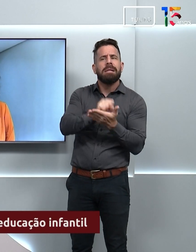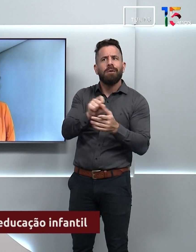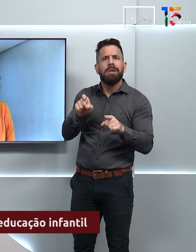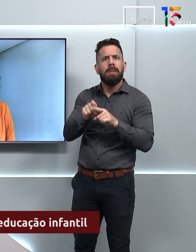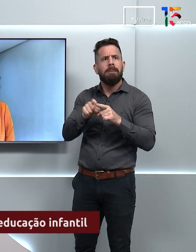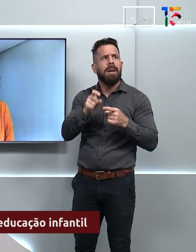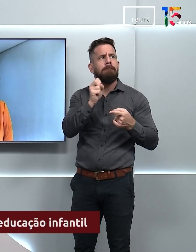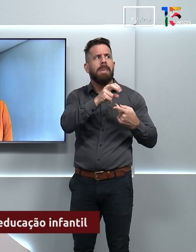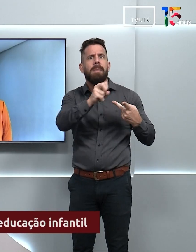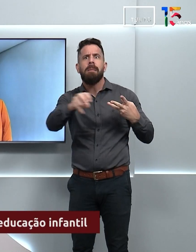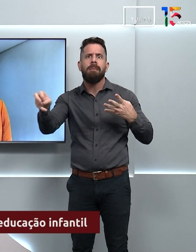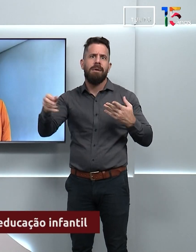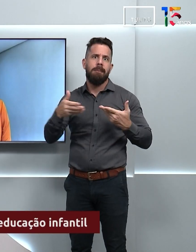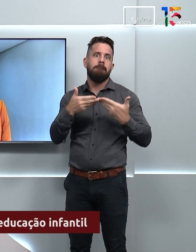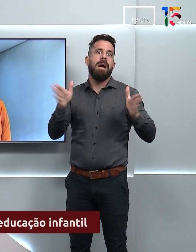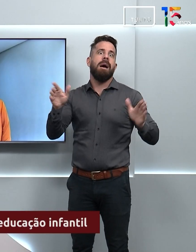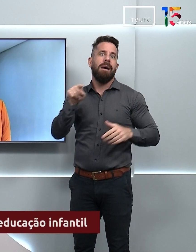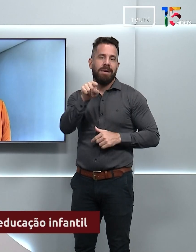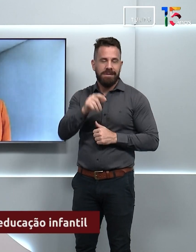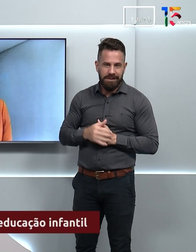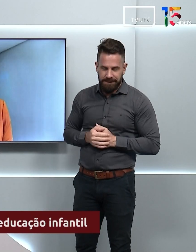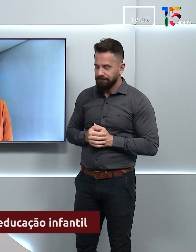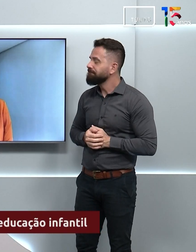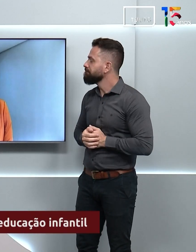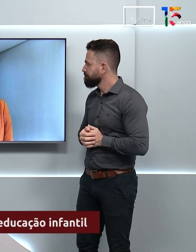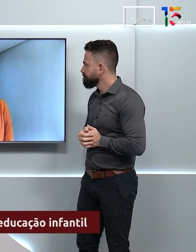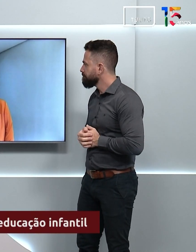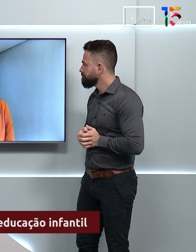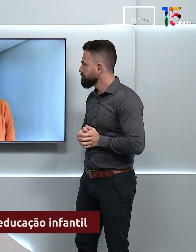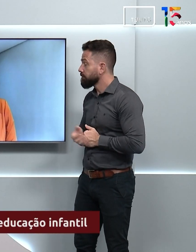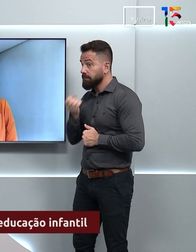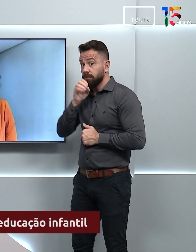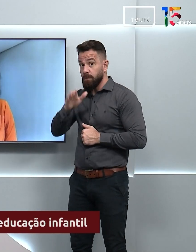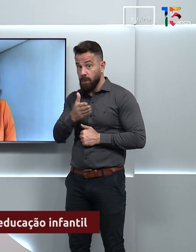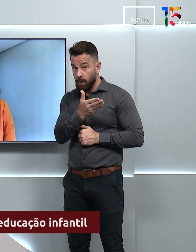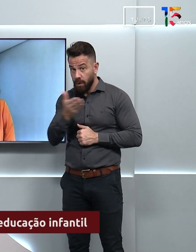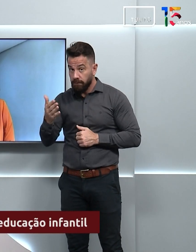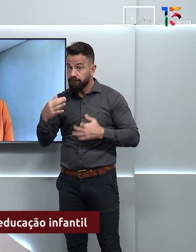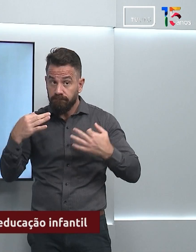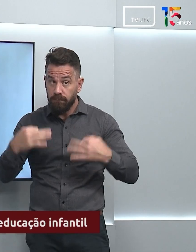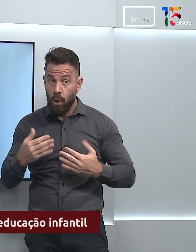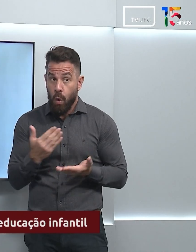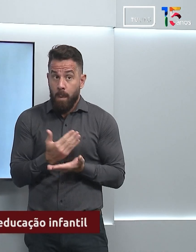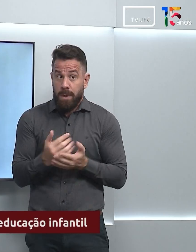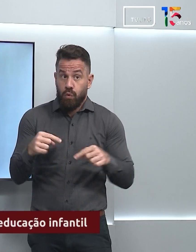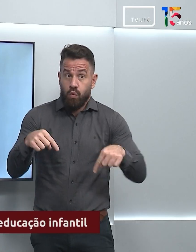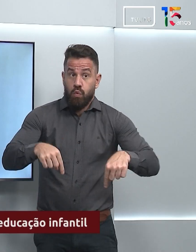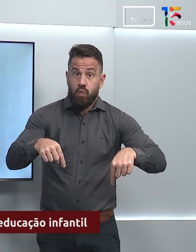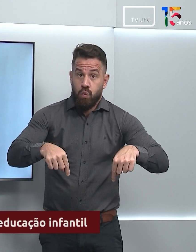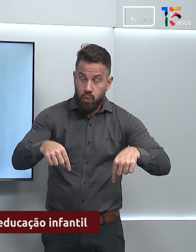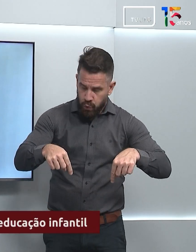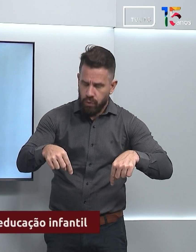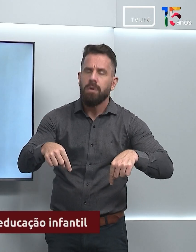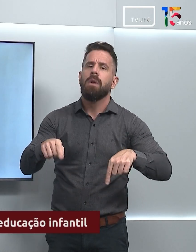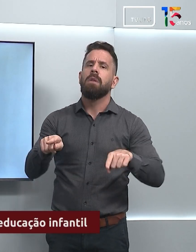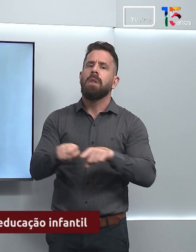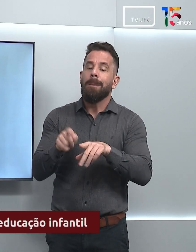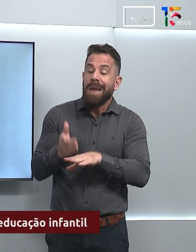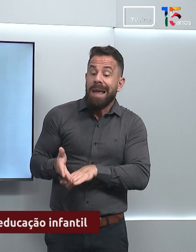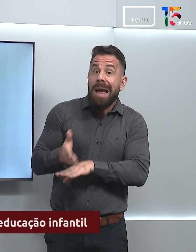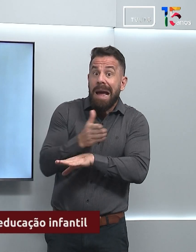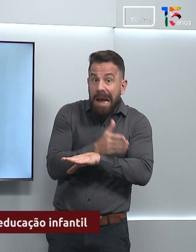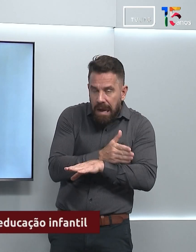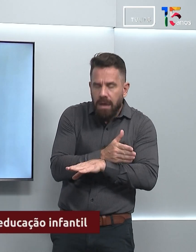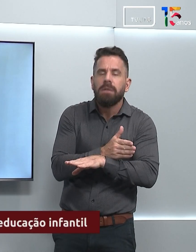vagas. Boa tarde a todos. Olha só, começou agora há pouco e a pré-matrícula só vale para crianças de